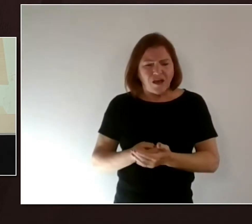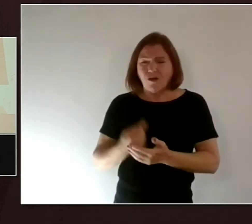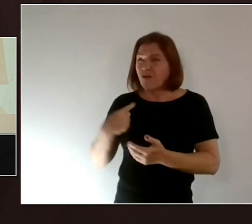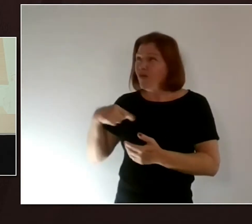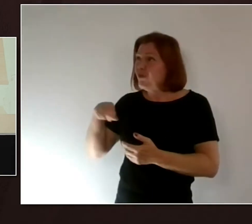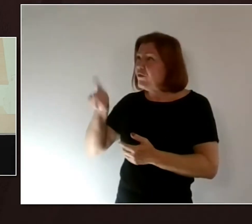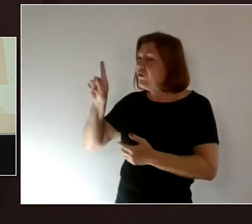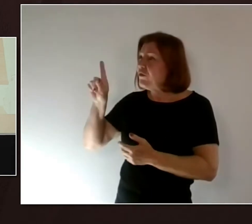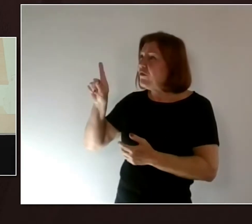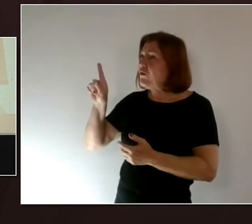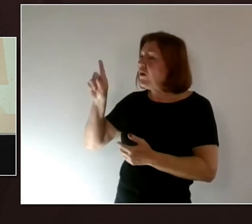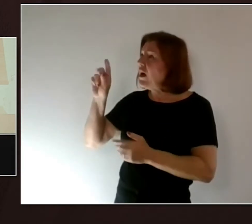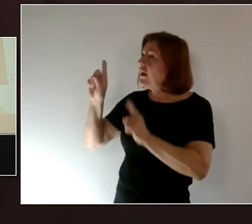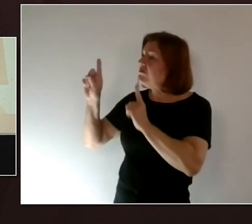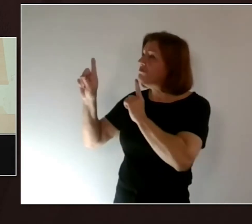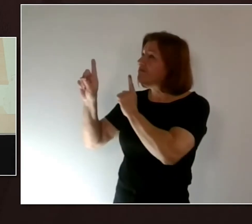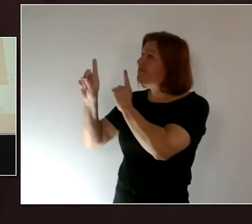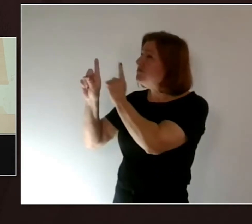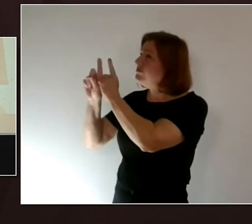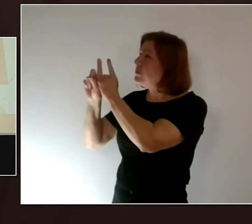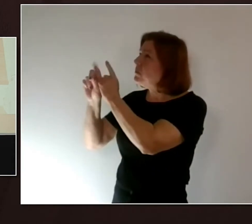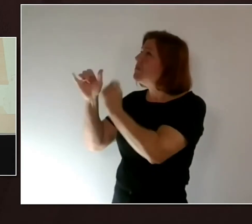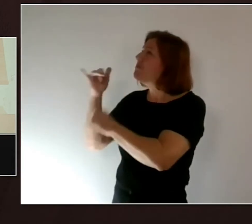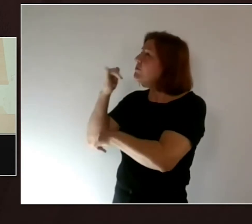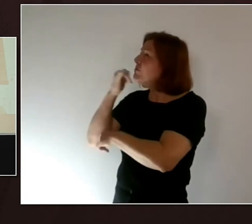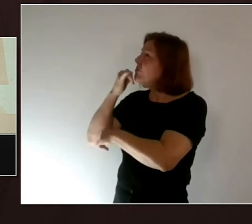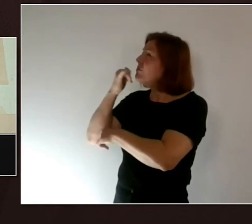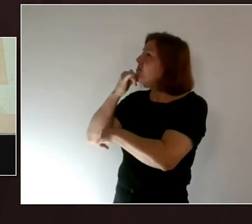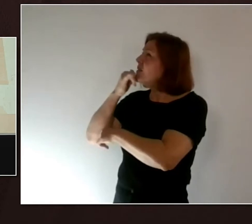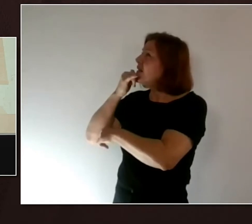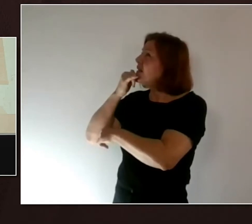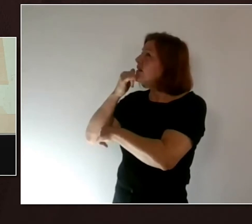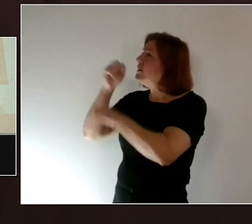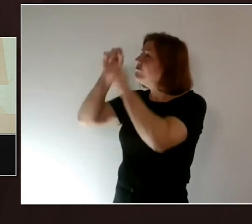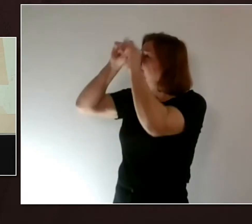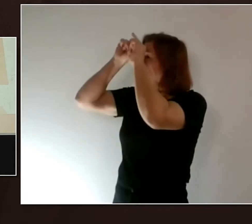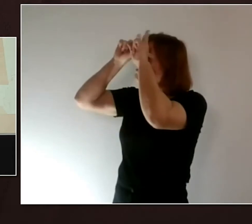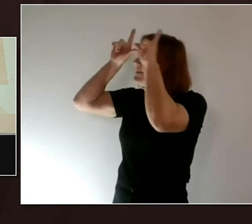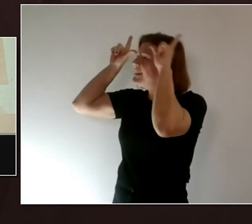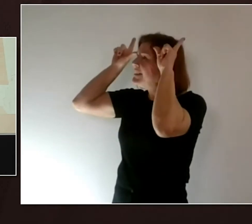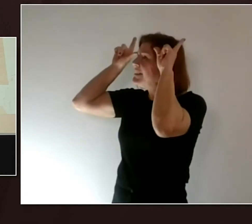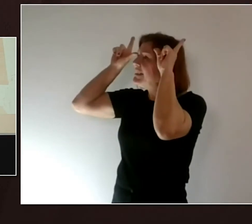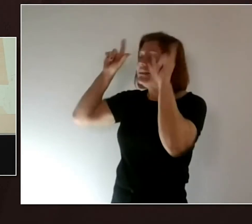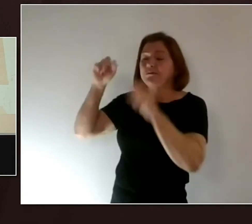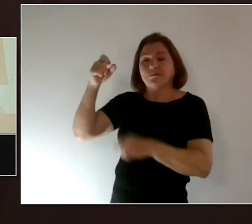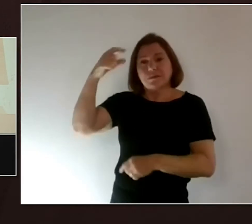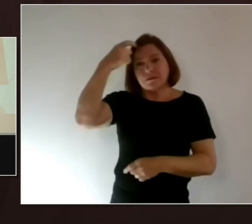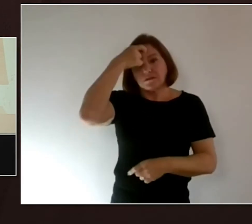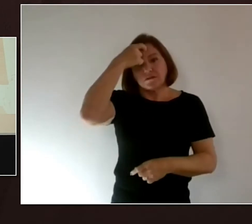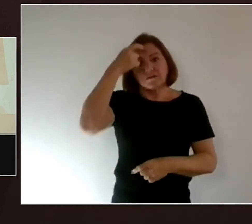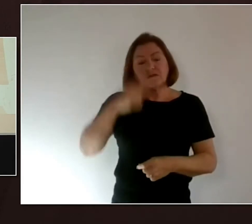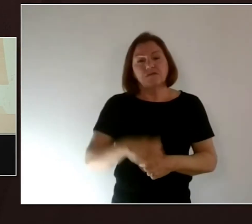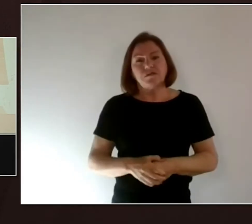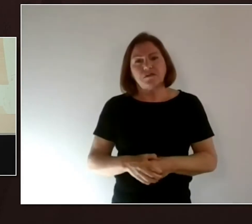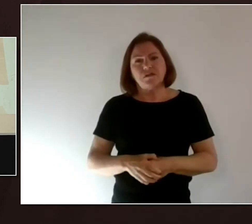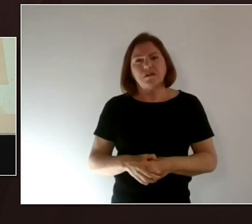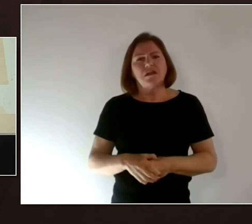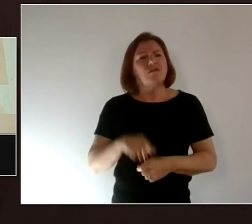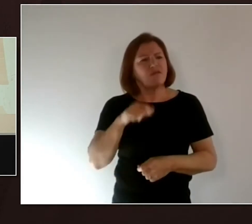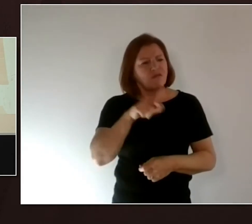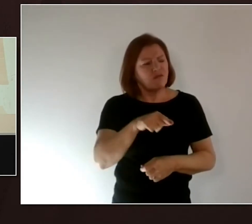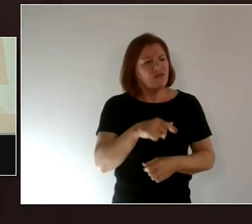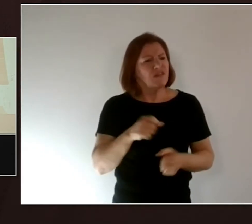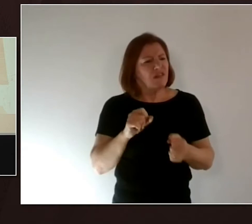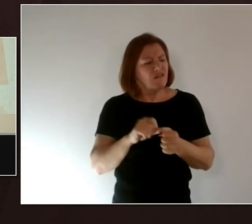perdão. Limpe a tua consciência. Se precisa tratar com uma outra pessoa a quem você defraudou,